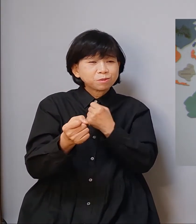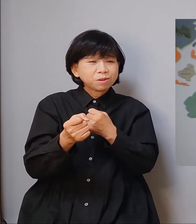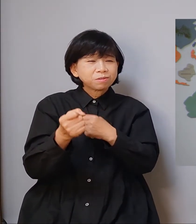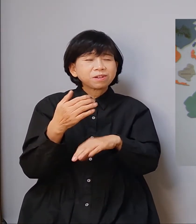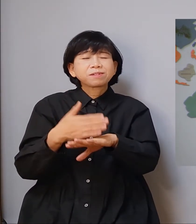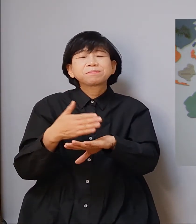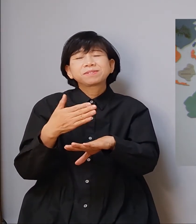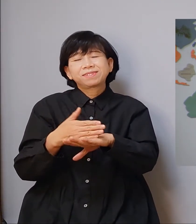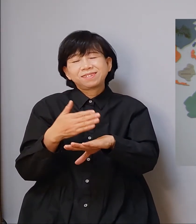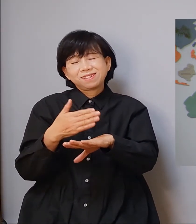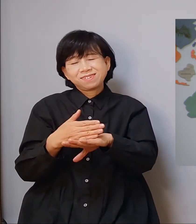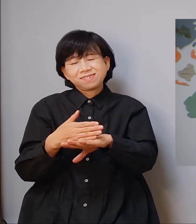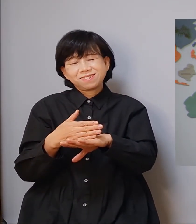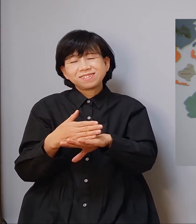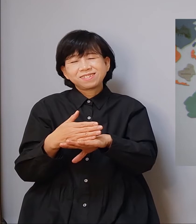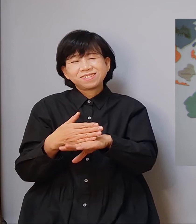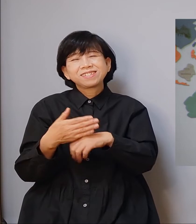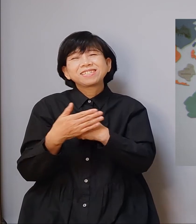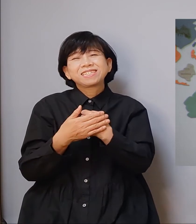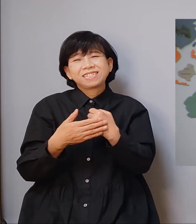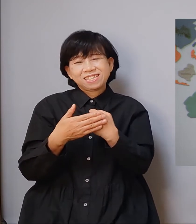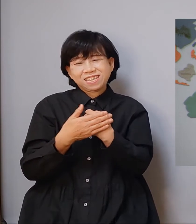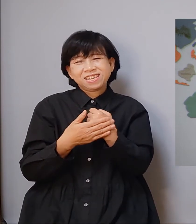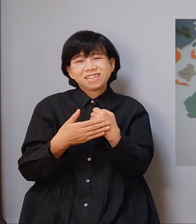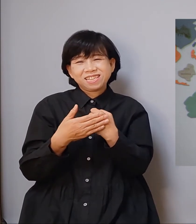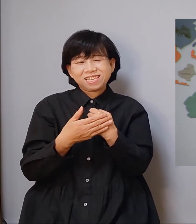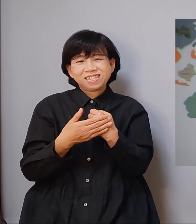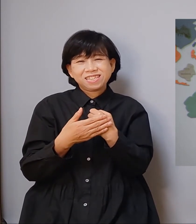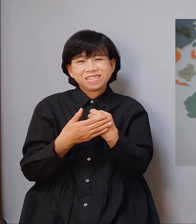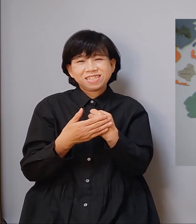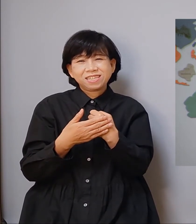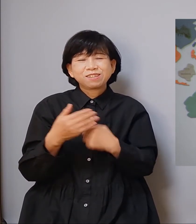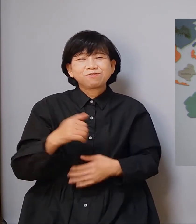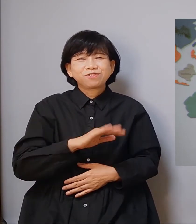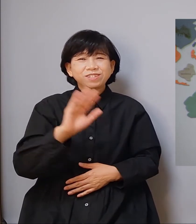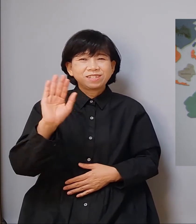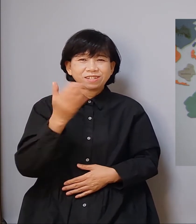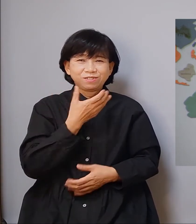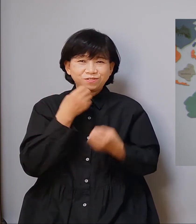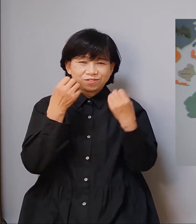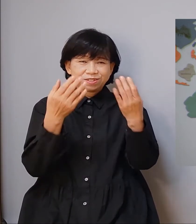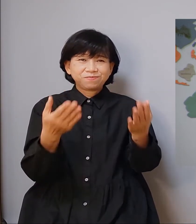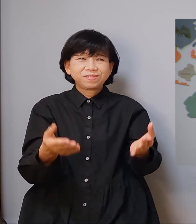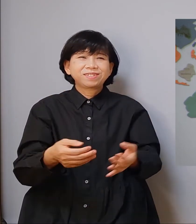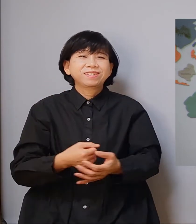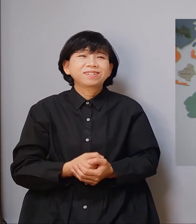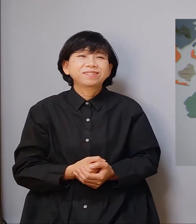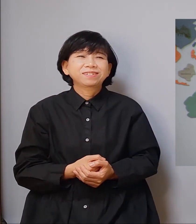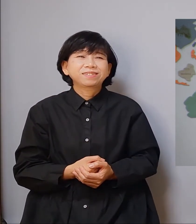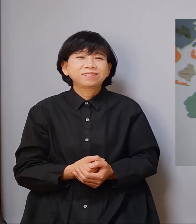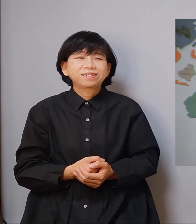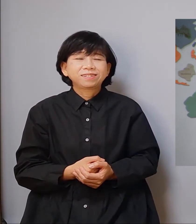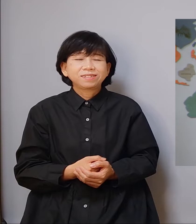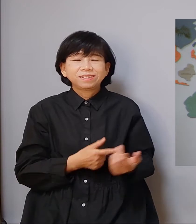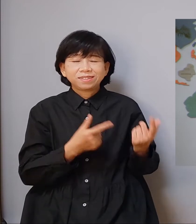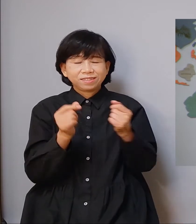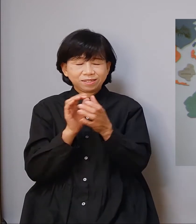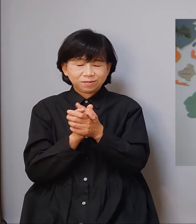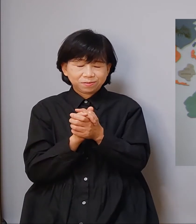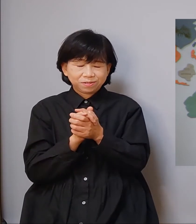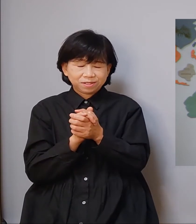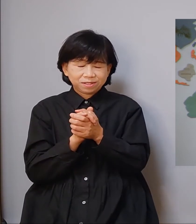감사합니다, 그런 기도가 나오는 우리 모두 되실 수 있기를 축원합니다. 아멘.